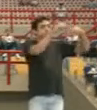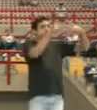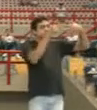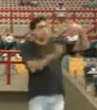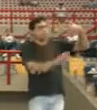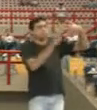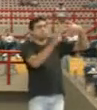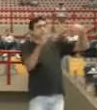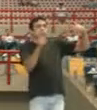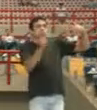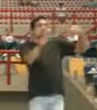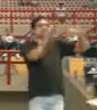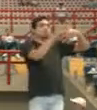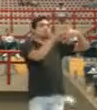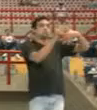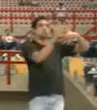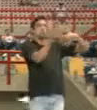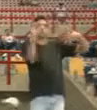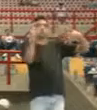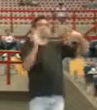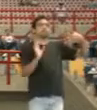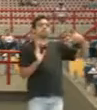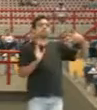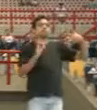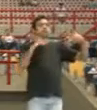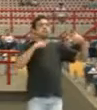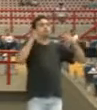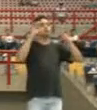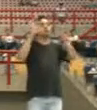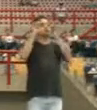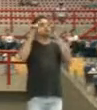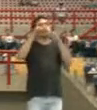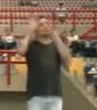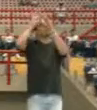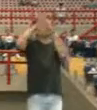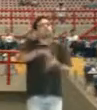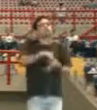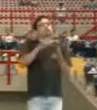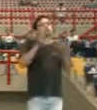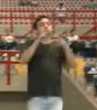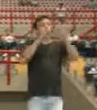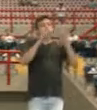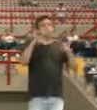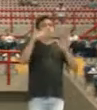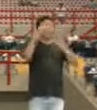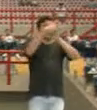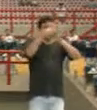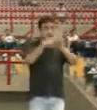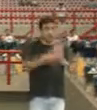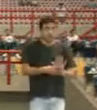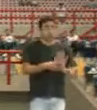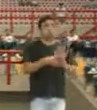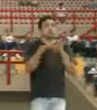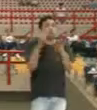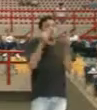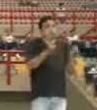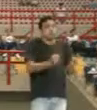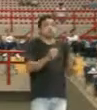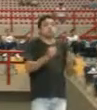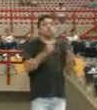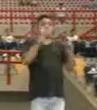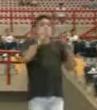5 competências. A competência 1 e um pouco da 4, que envolve coesão. Então o peso gramatical é menor do